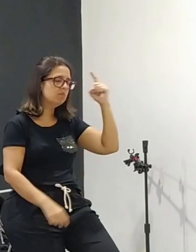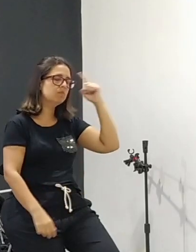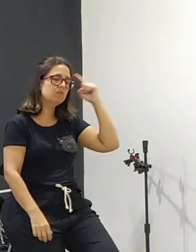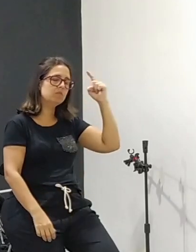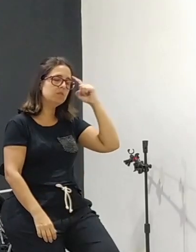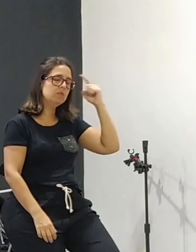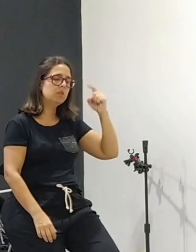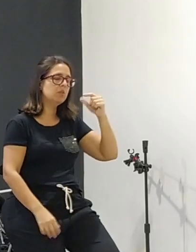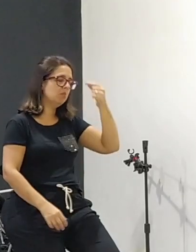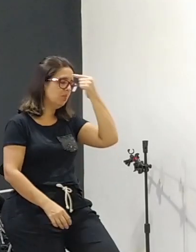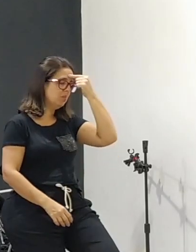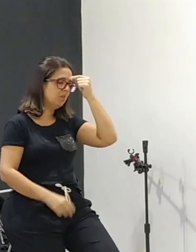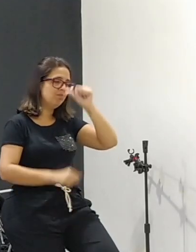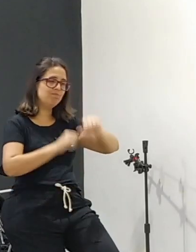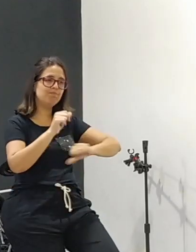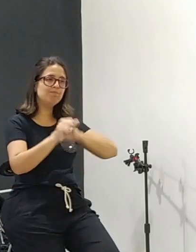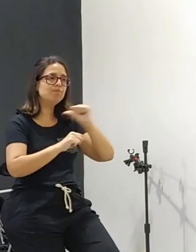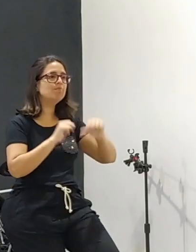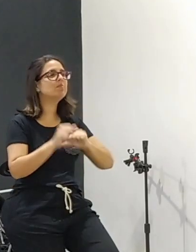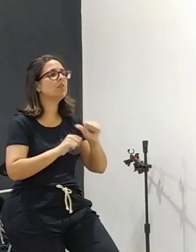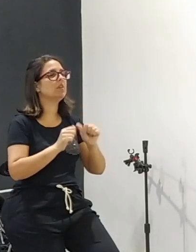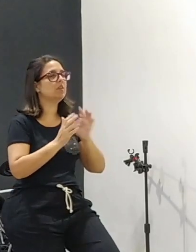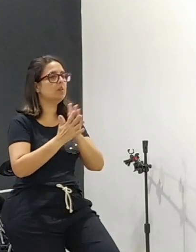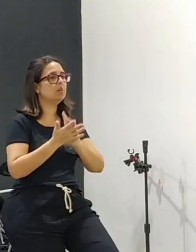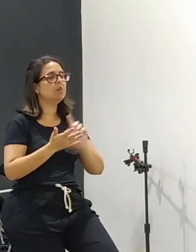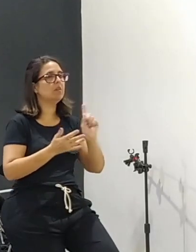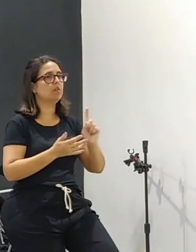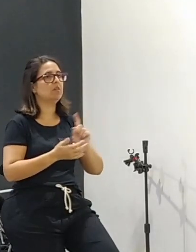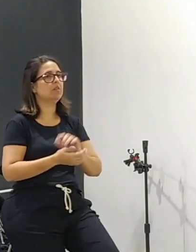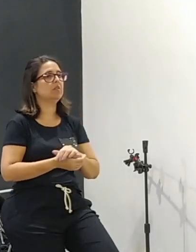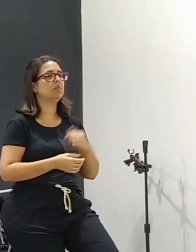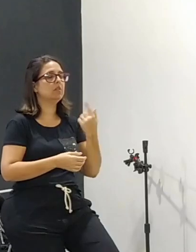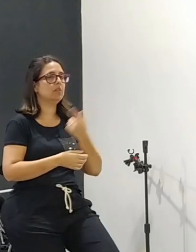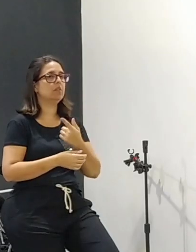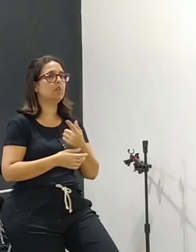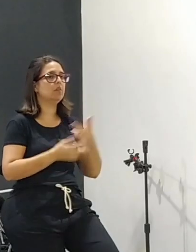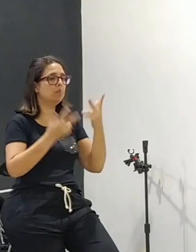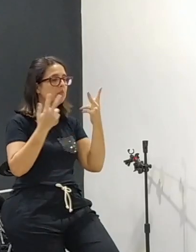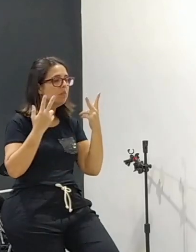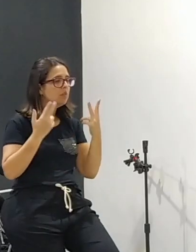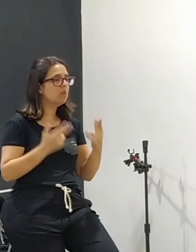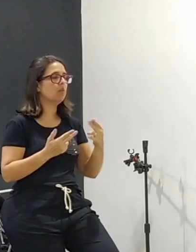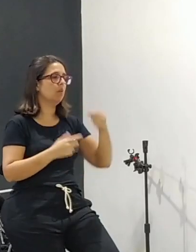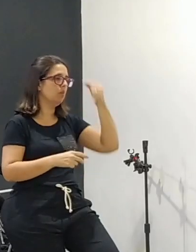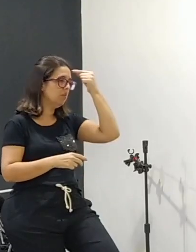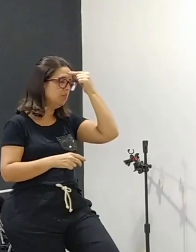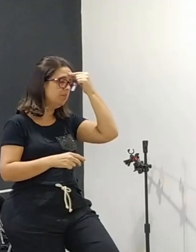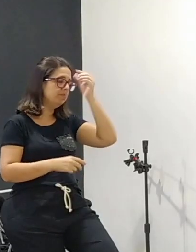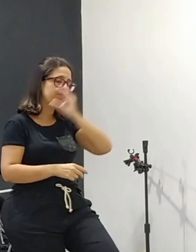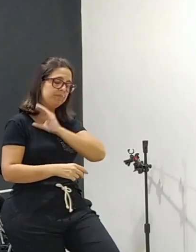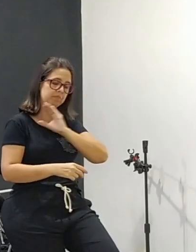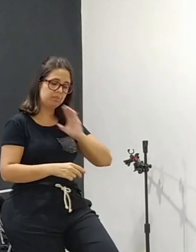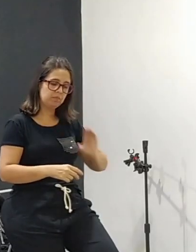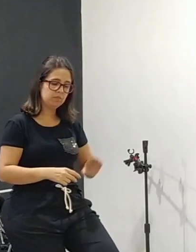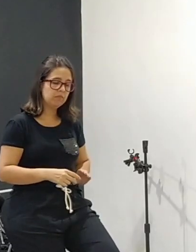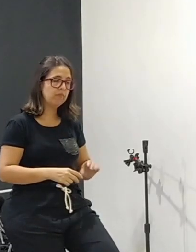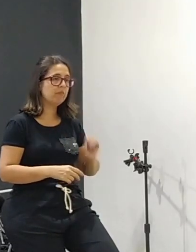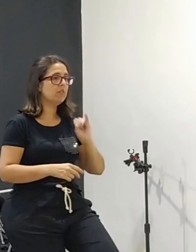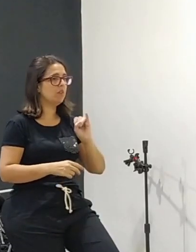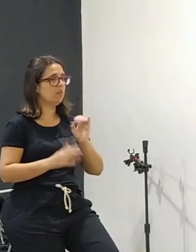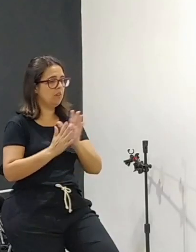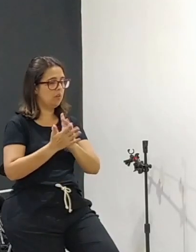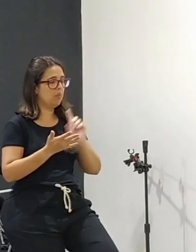mente nova, uma mente restaurada. A Bíblia diz que nós temos a mente de Cristo, E se a Bíblia diz que temos, nós